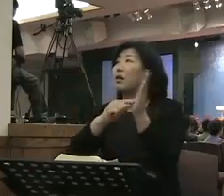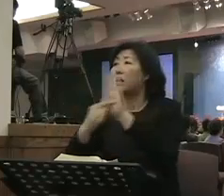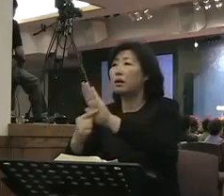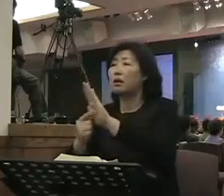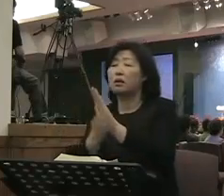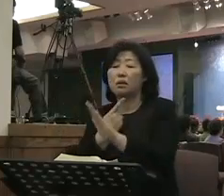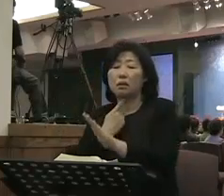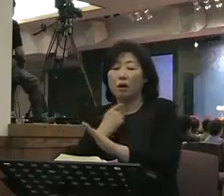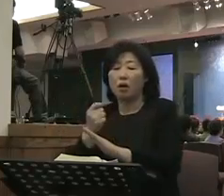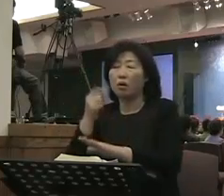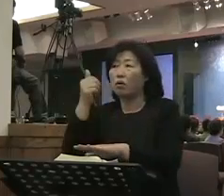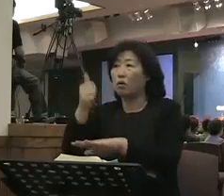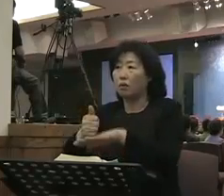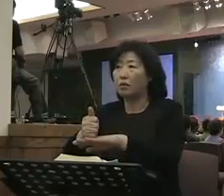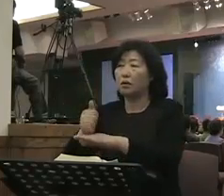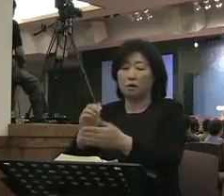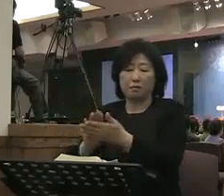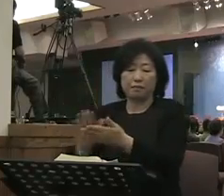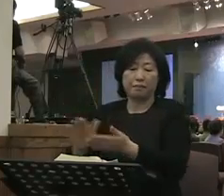나타났던 결과입니다.